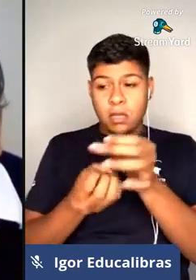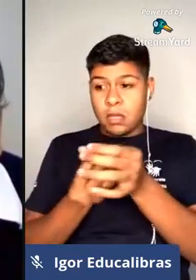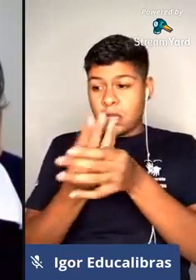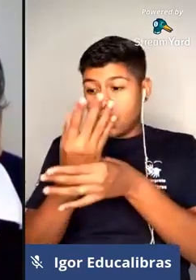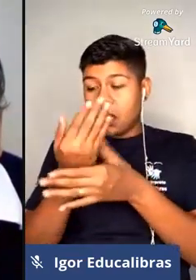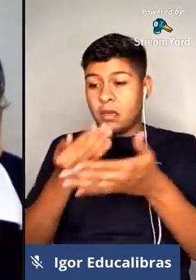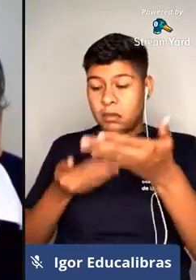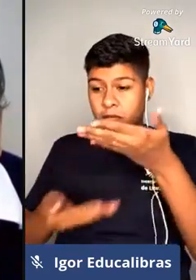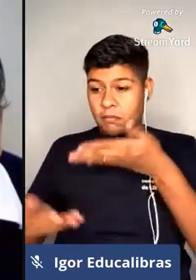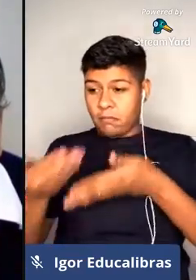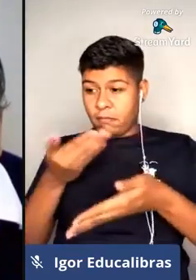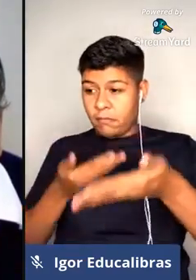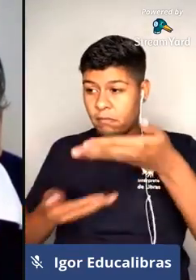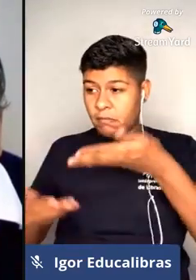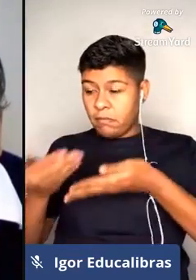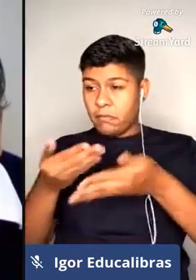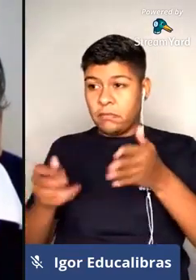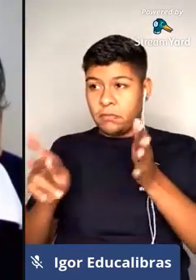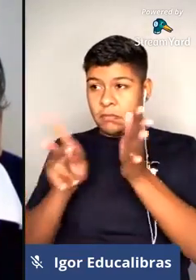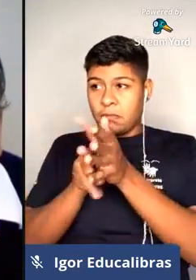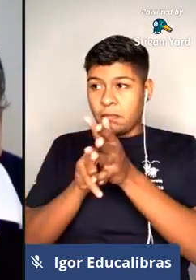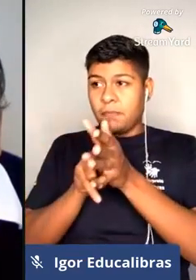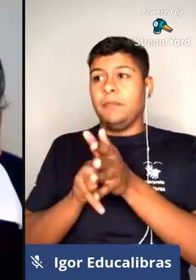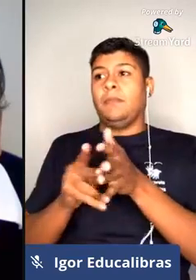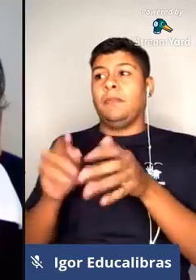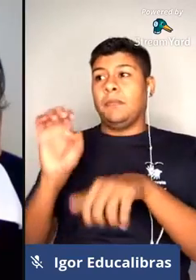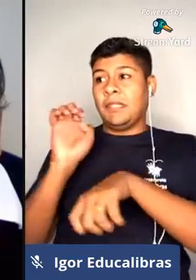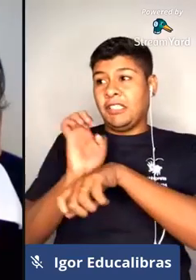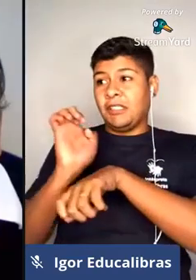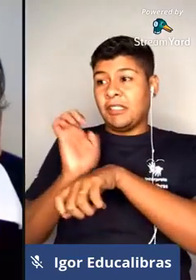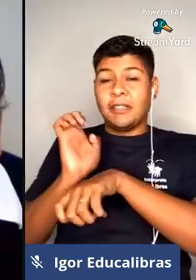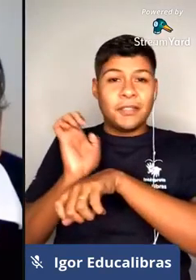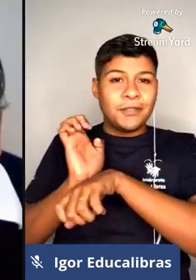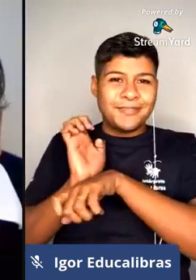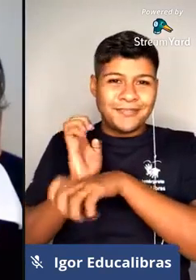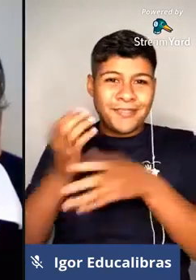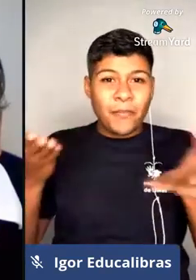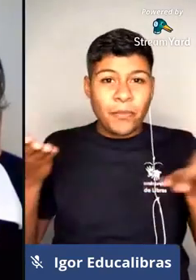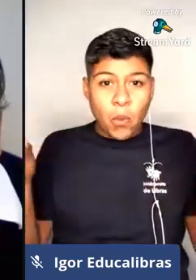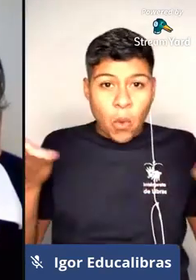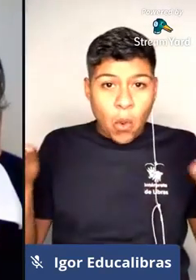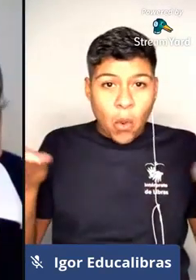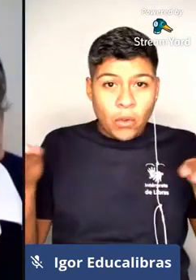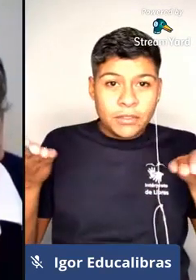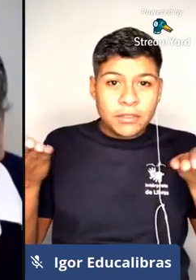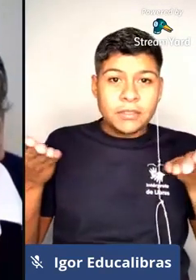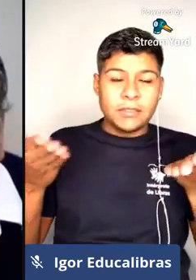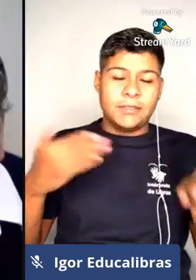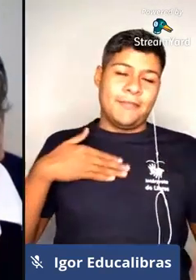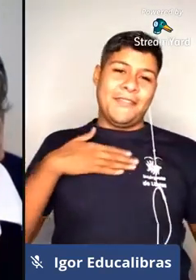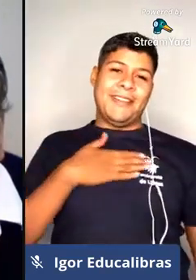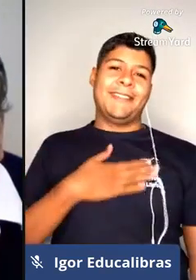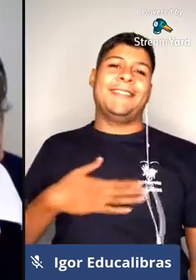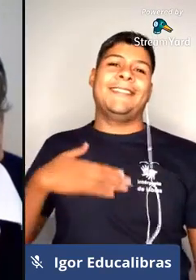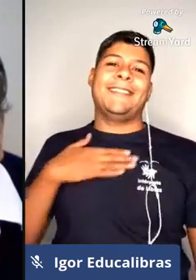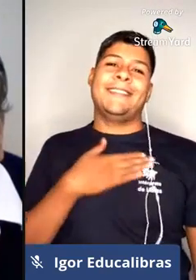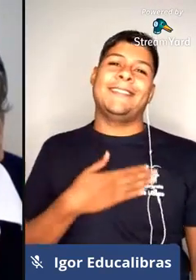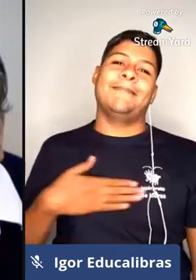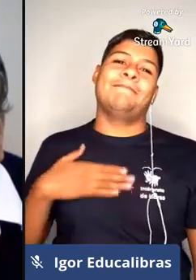um compartilhamento com a Secretaria de Estado. Então, hoje, Cid, eu fico feliz